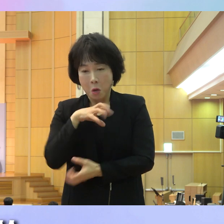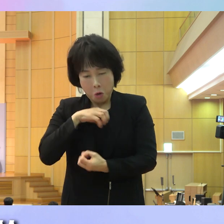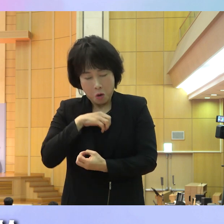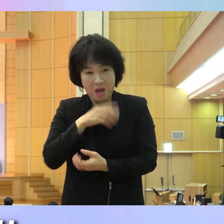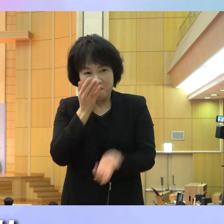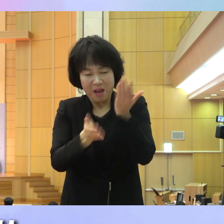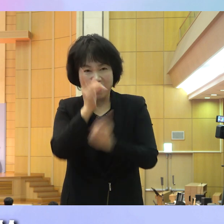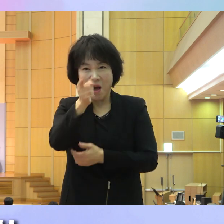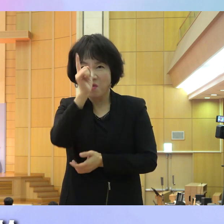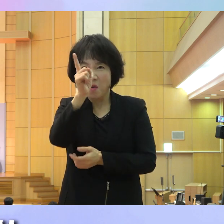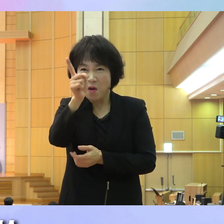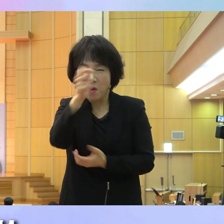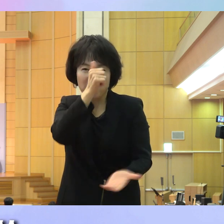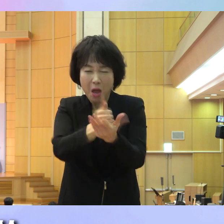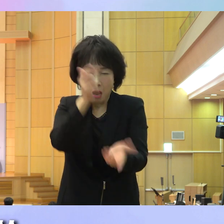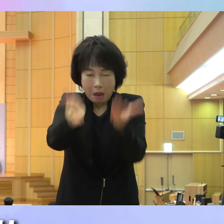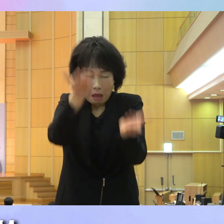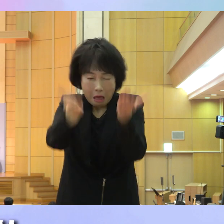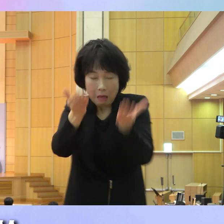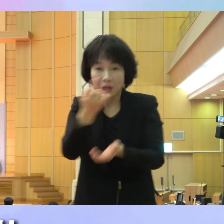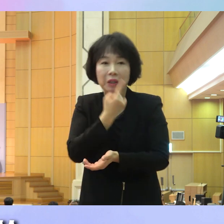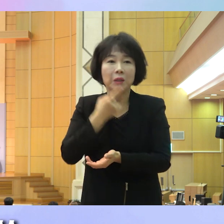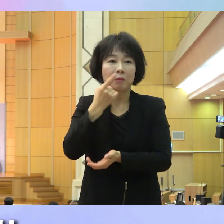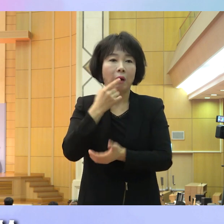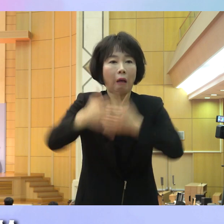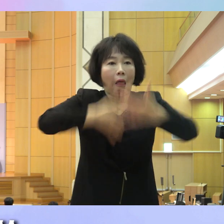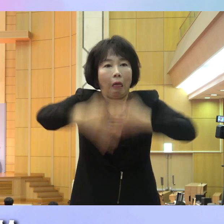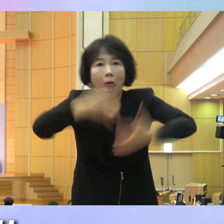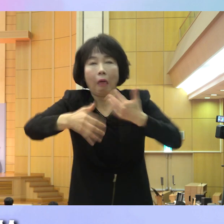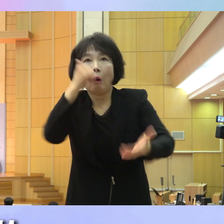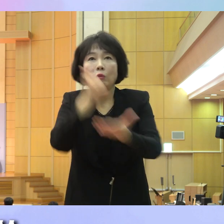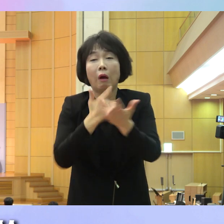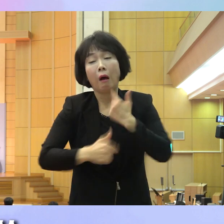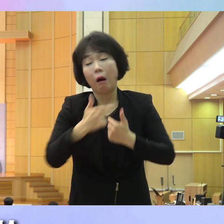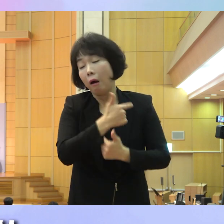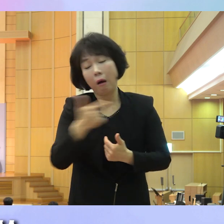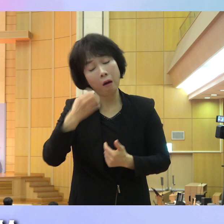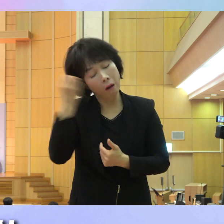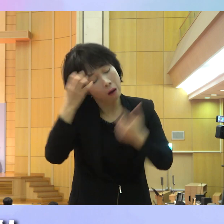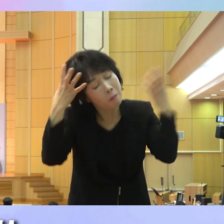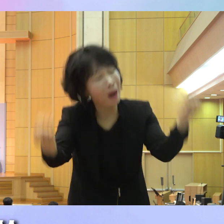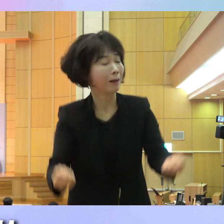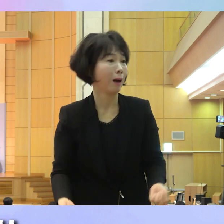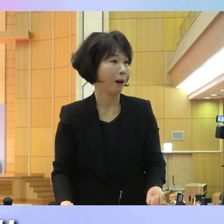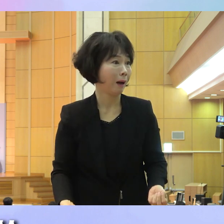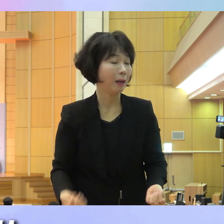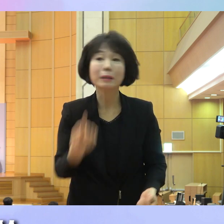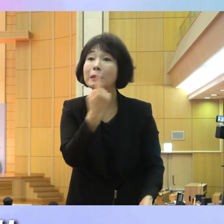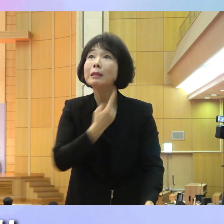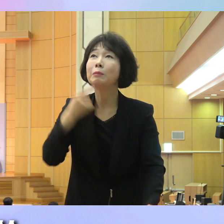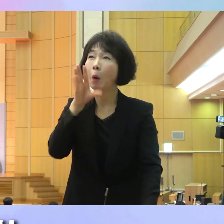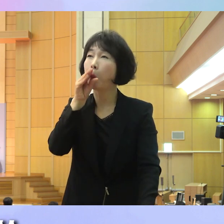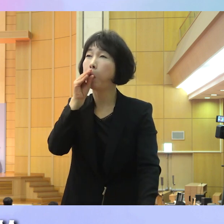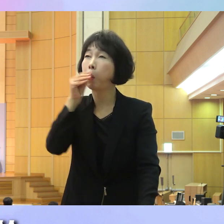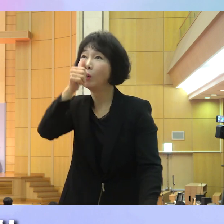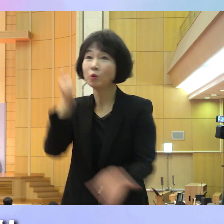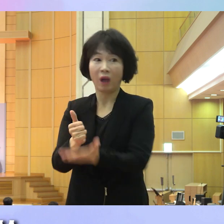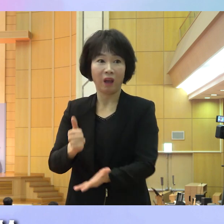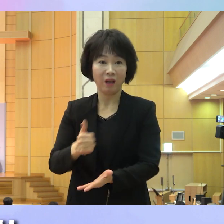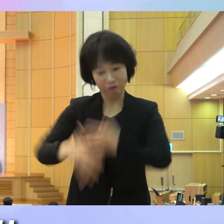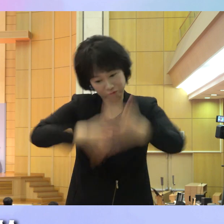될 입술로, 혀로 죄 지은 게 얼마나 많아요. 그럼 혓바닥 다 잘라버리고 입술 다